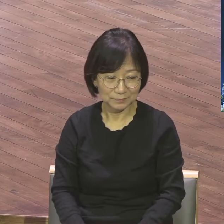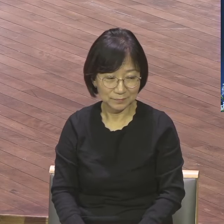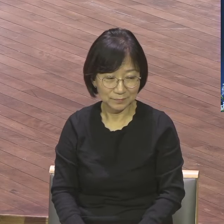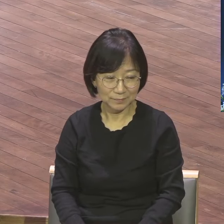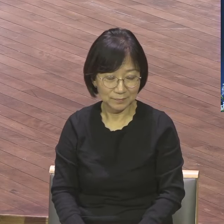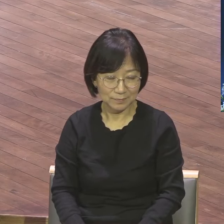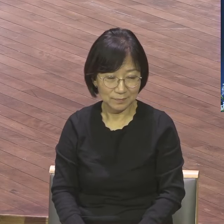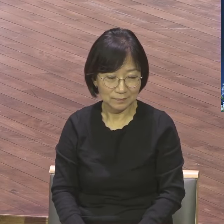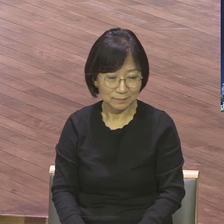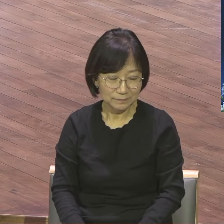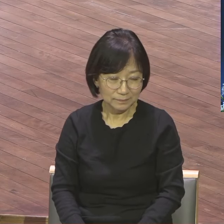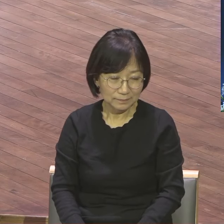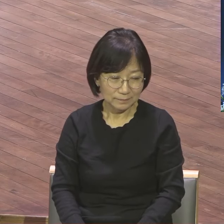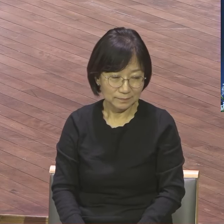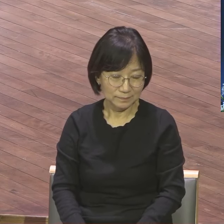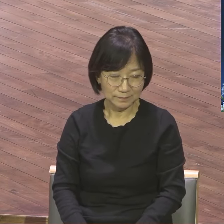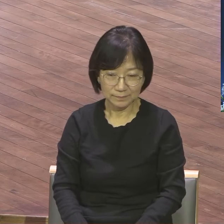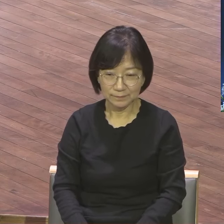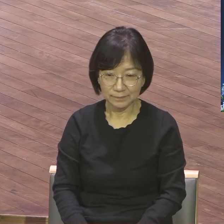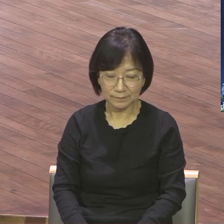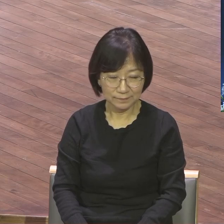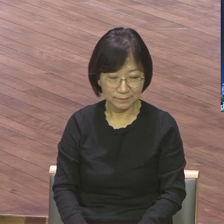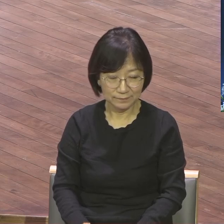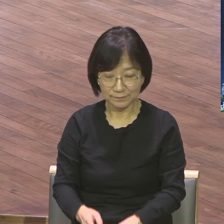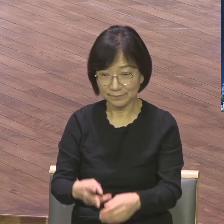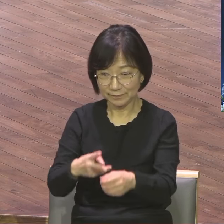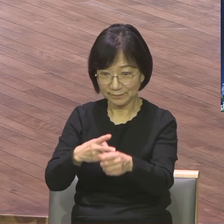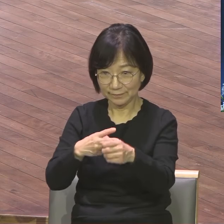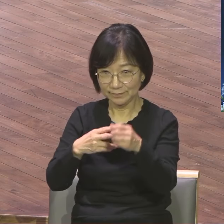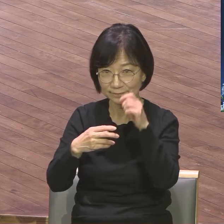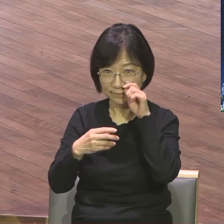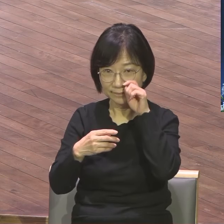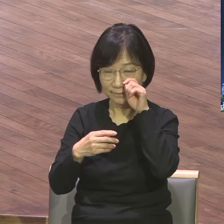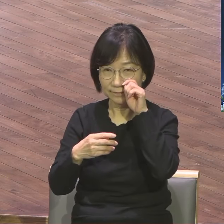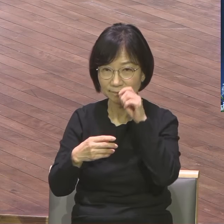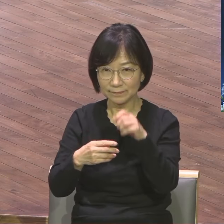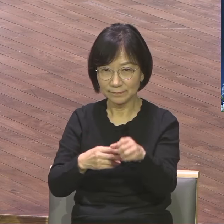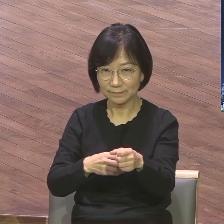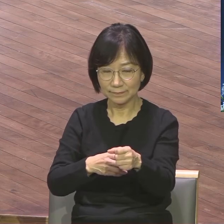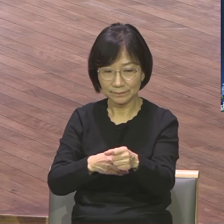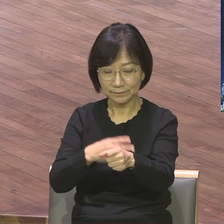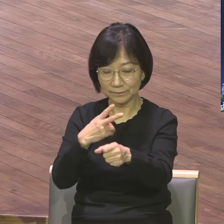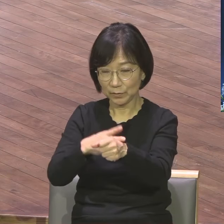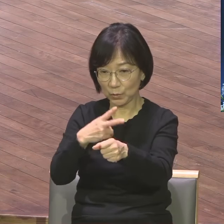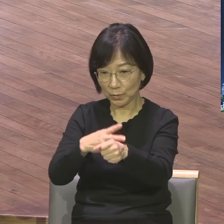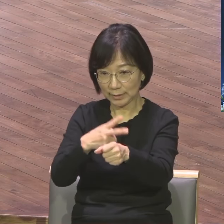교사가 여러분들 교사가 50명 전도해도 전도상을 못 받습니다.